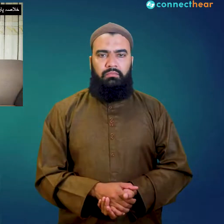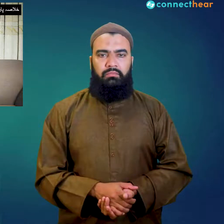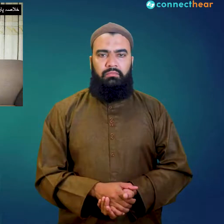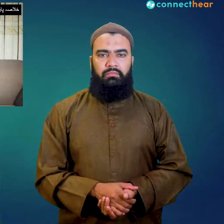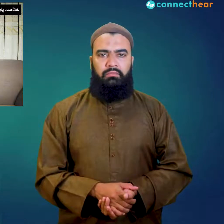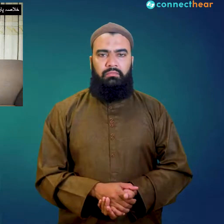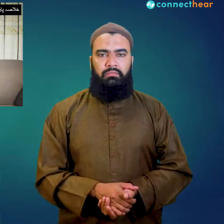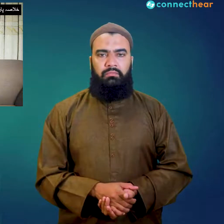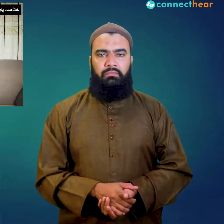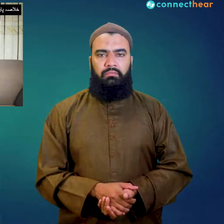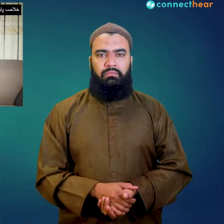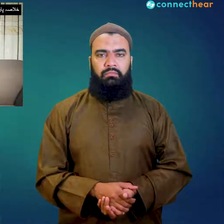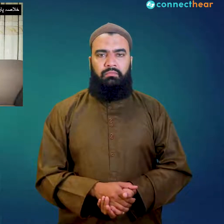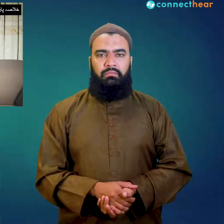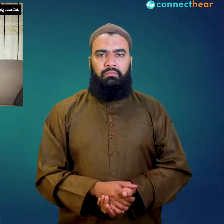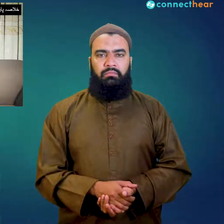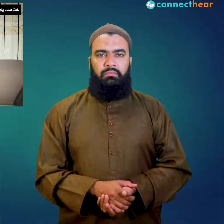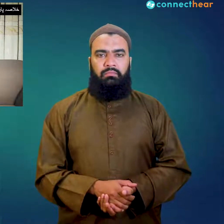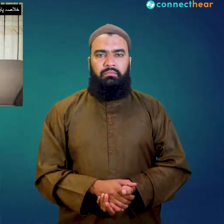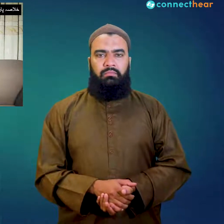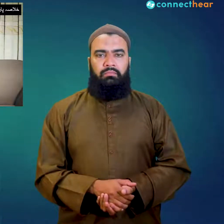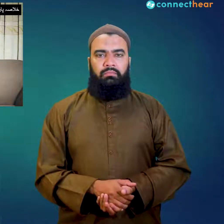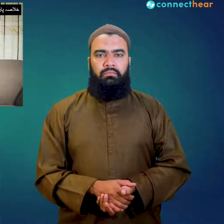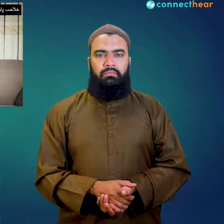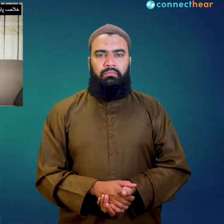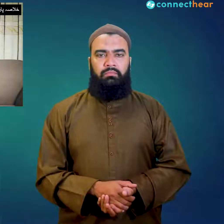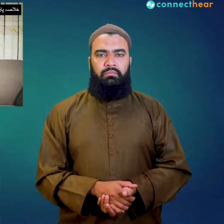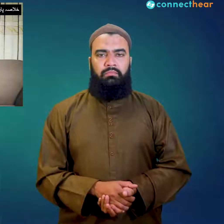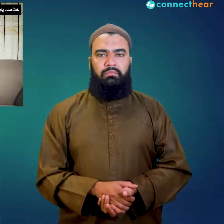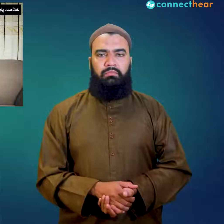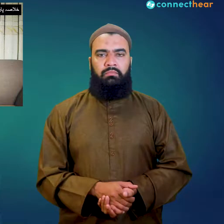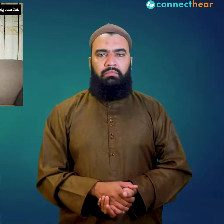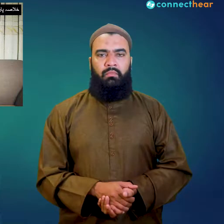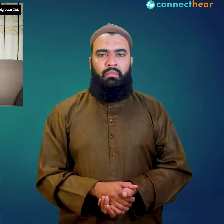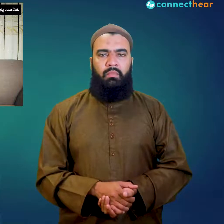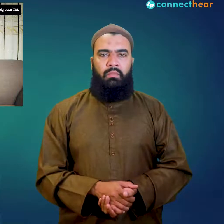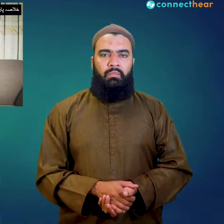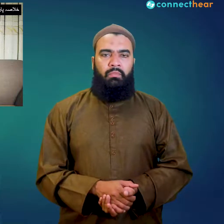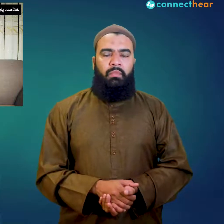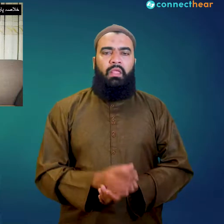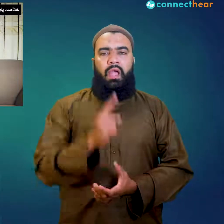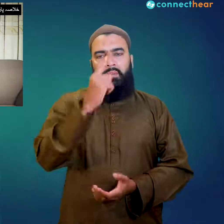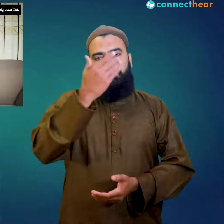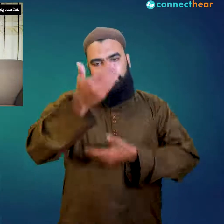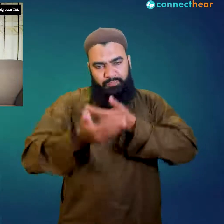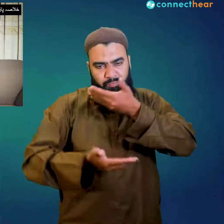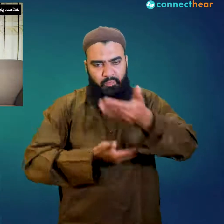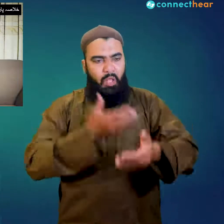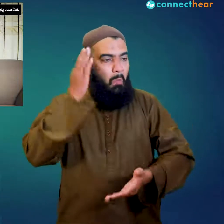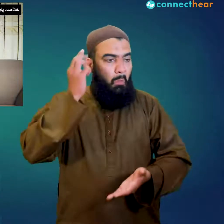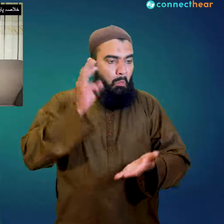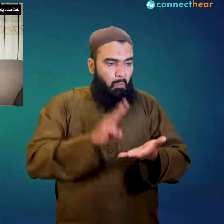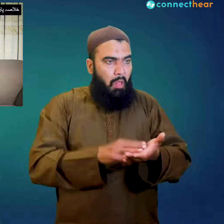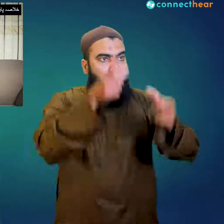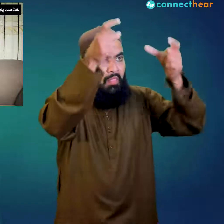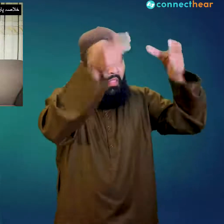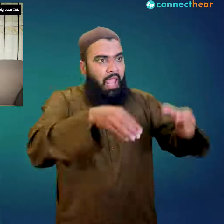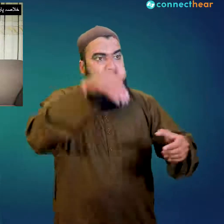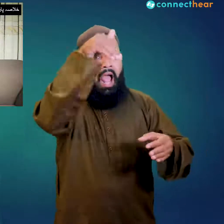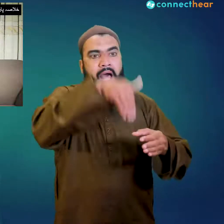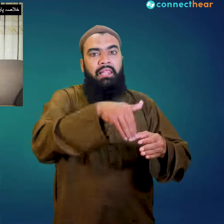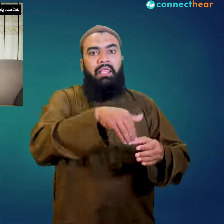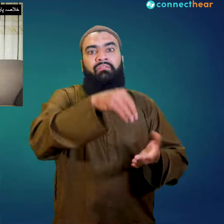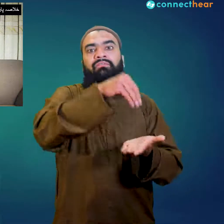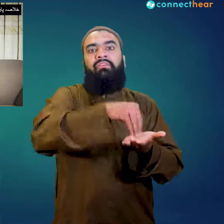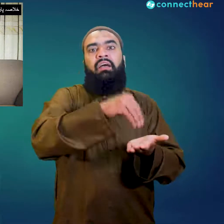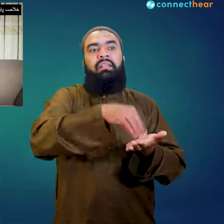والكاظمين الغيظ والعافين عن الناس۔ اہل ایمان کی خصوصیات بیان فرمائی